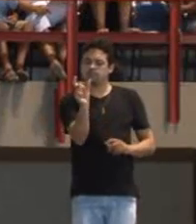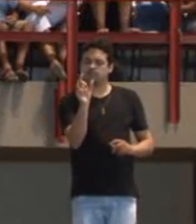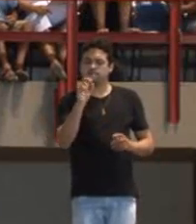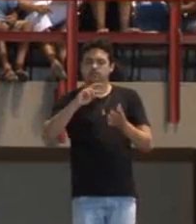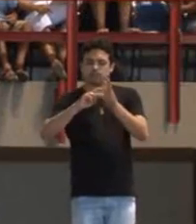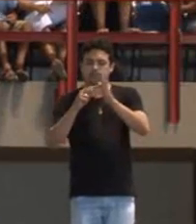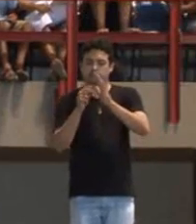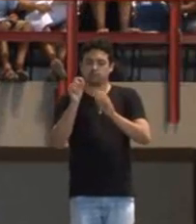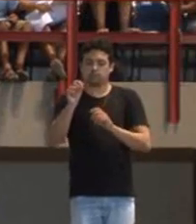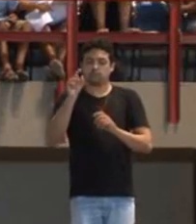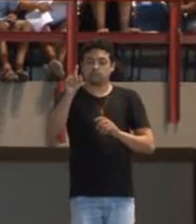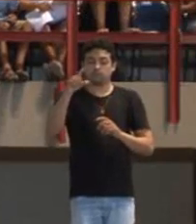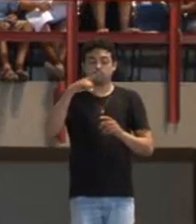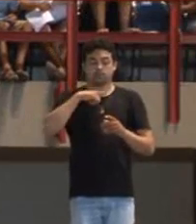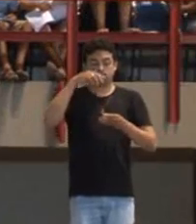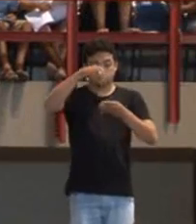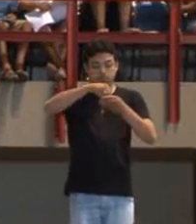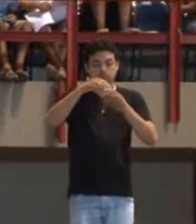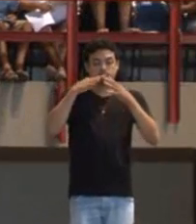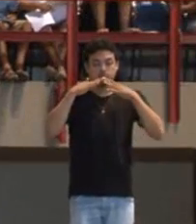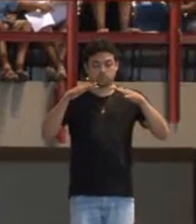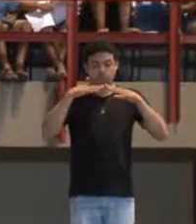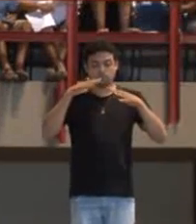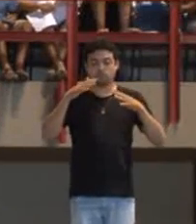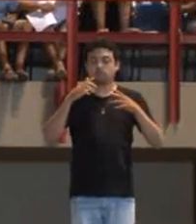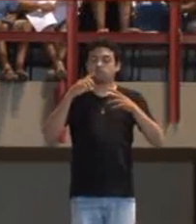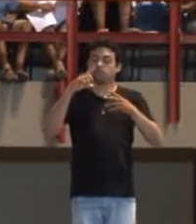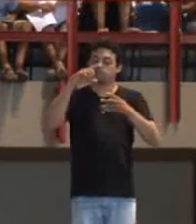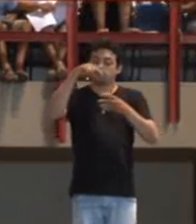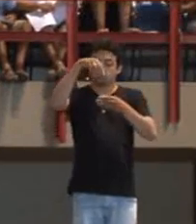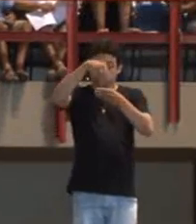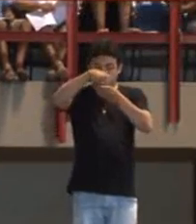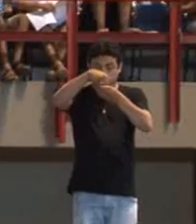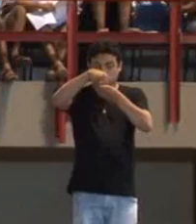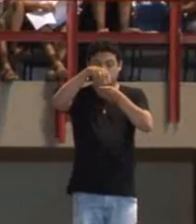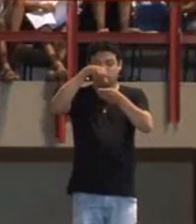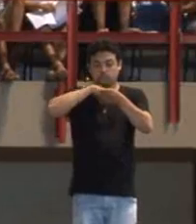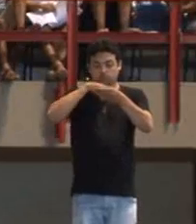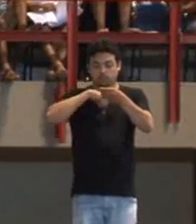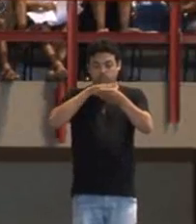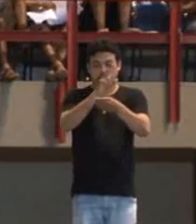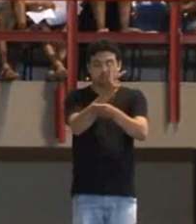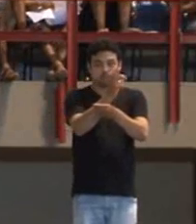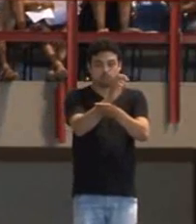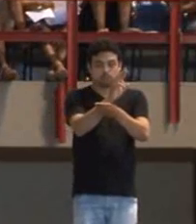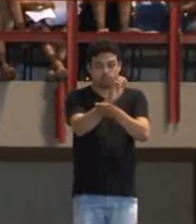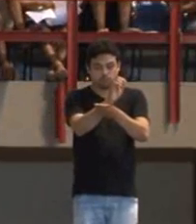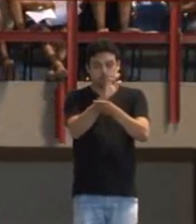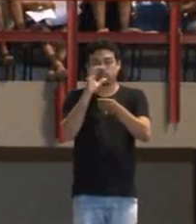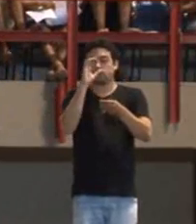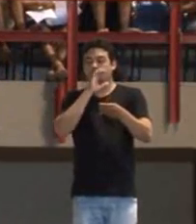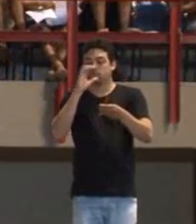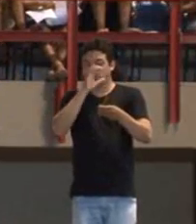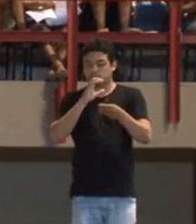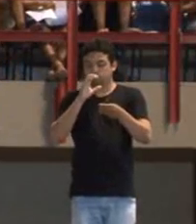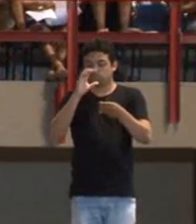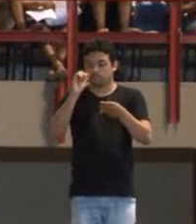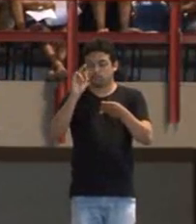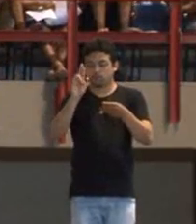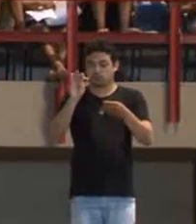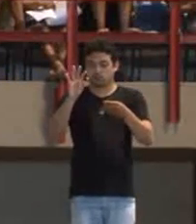São compostos orgânicos formados exclusivamente por hidrogênio e carbono. Daí o